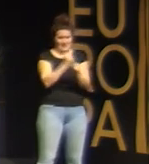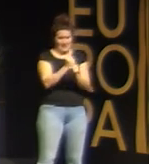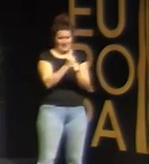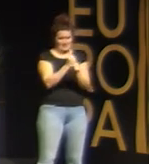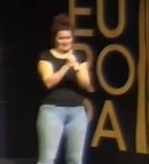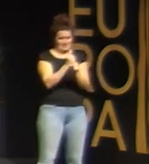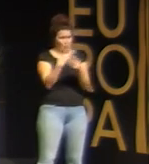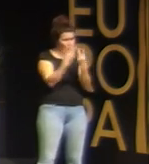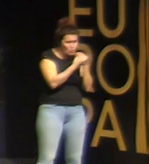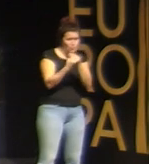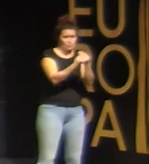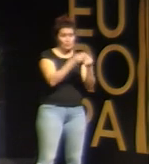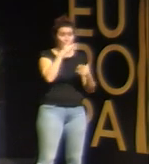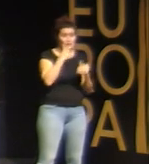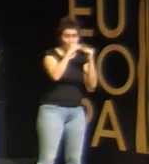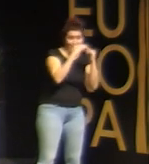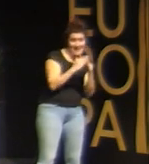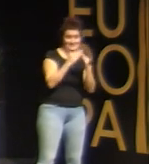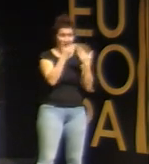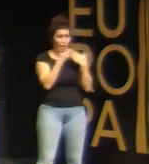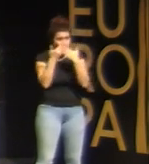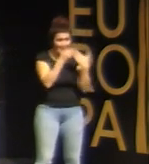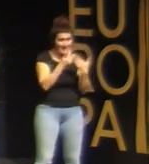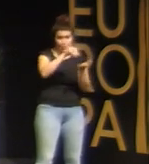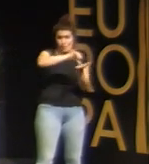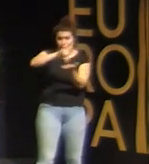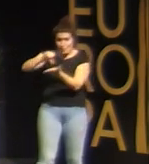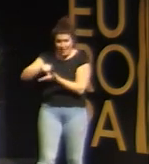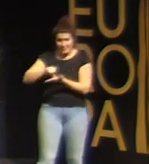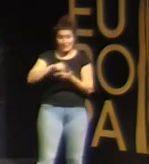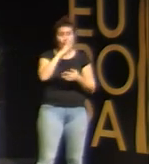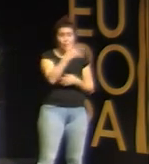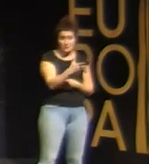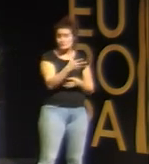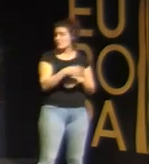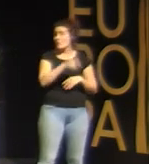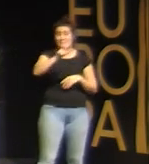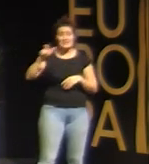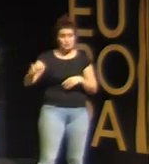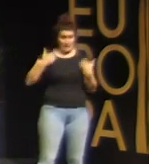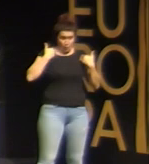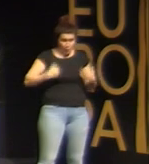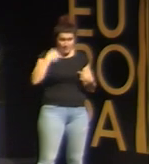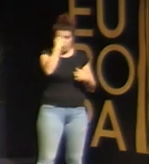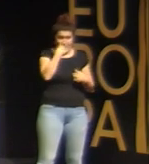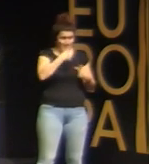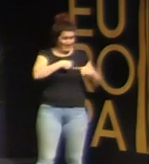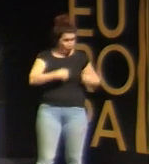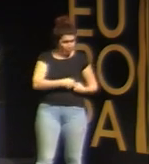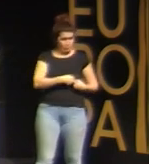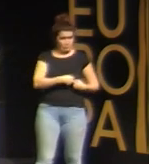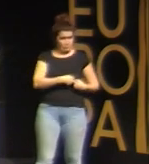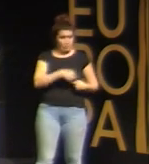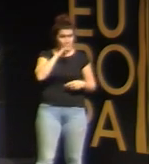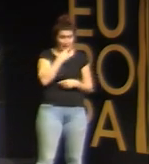por eso en la casa en el cole y en la ciudad por eso las personas son cuerpo cabeza corazón porque